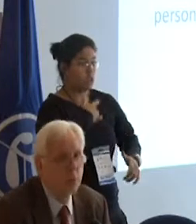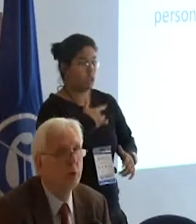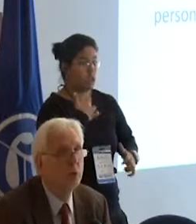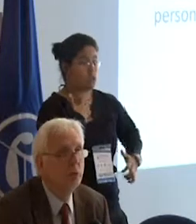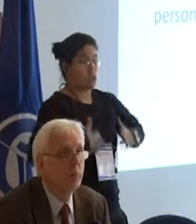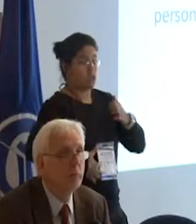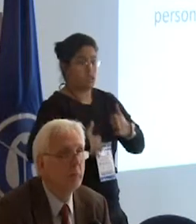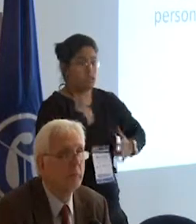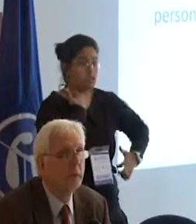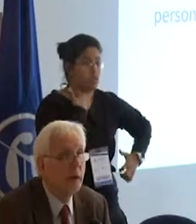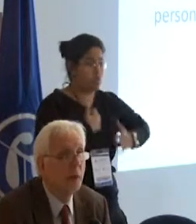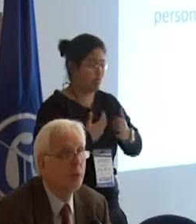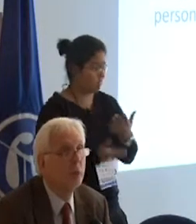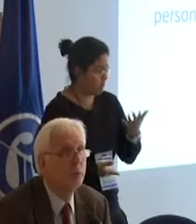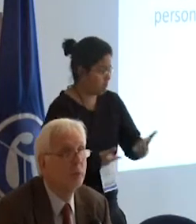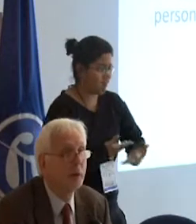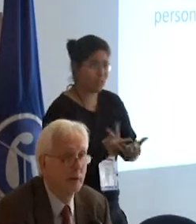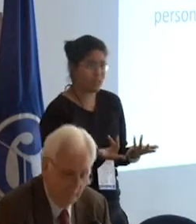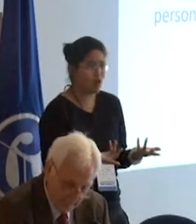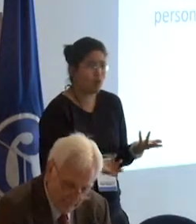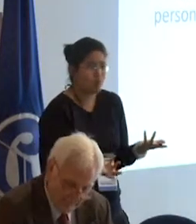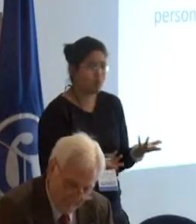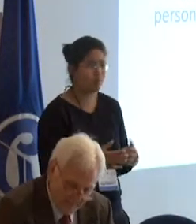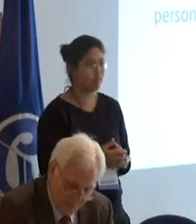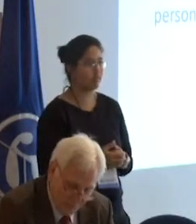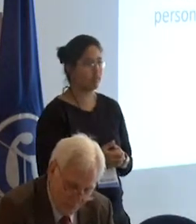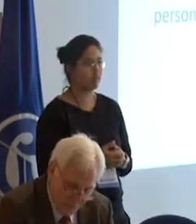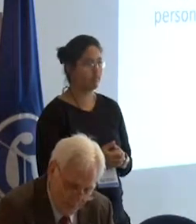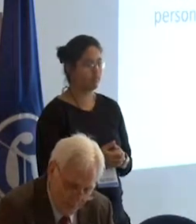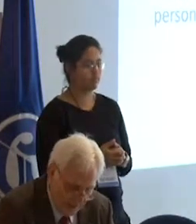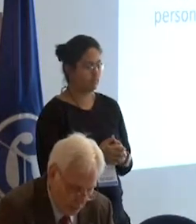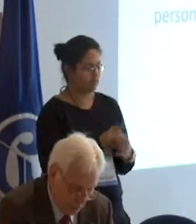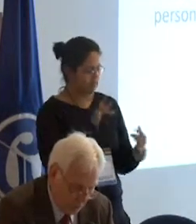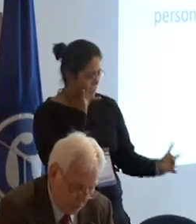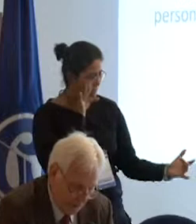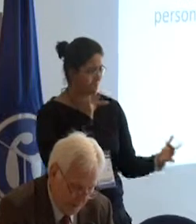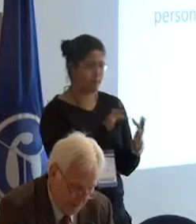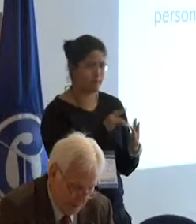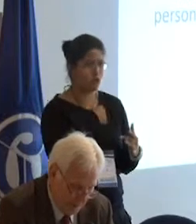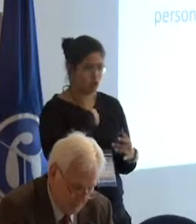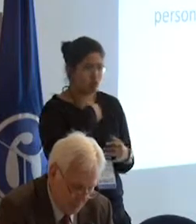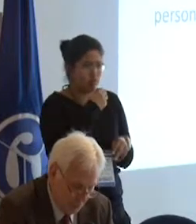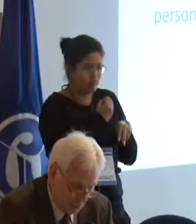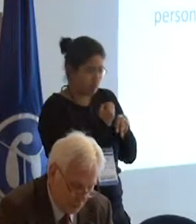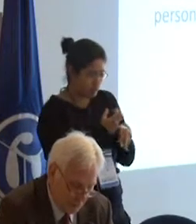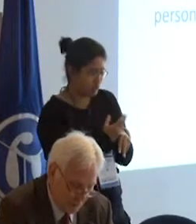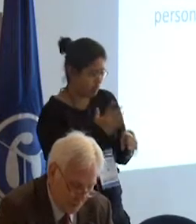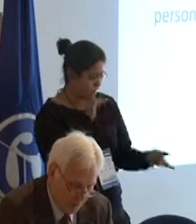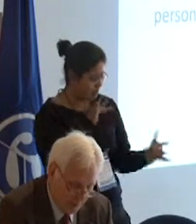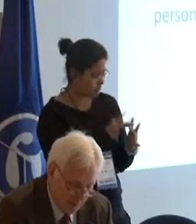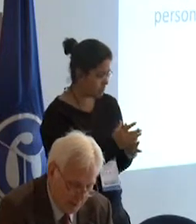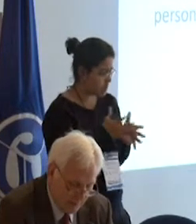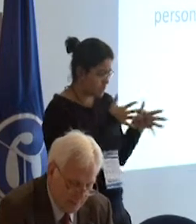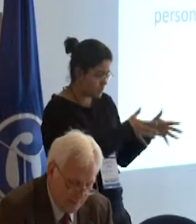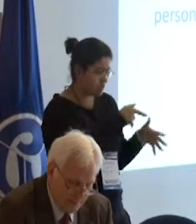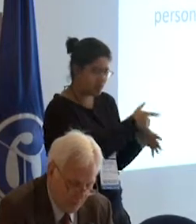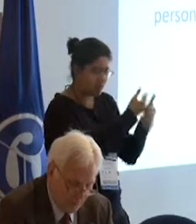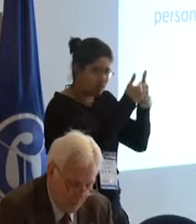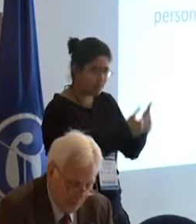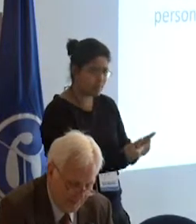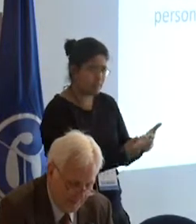miedo de estar, tenía miedo de no estar a la altura y dijo, ayuda, dijo